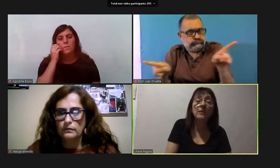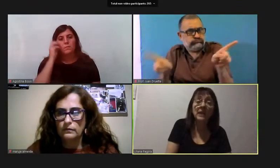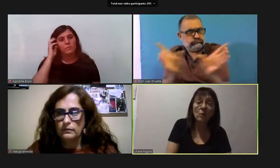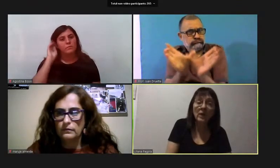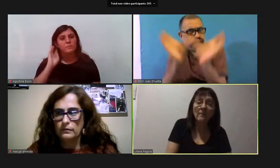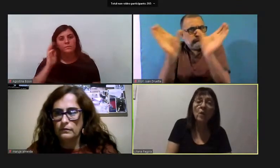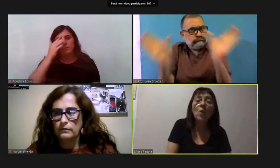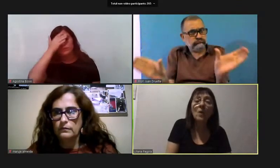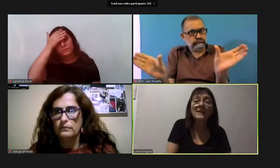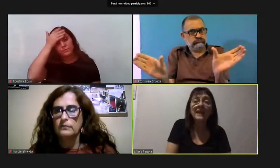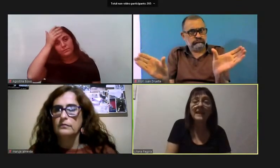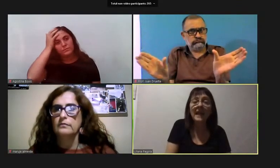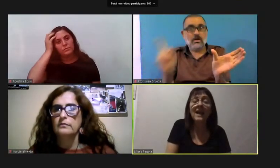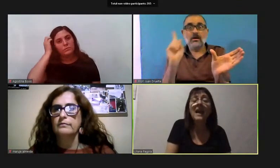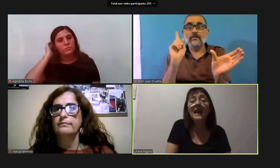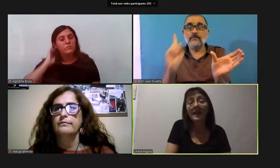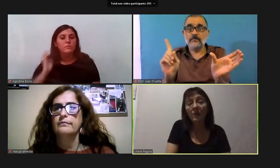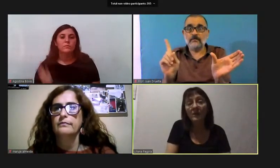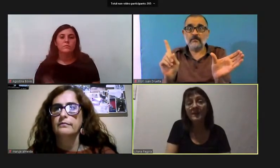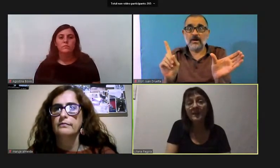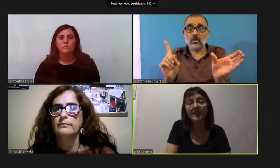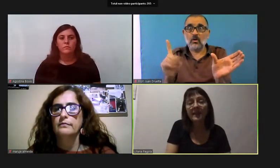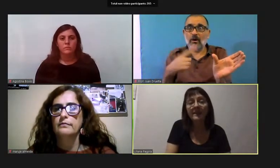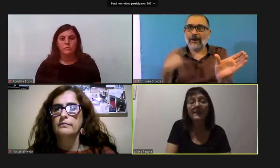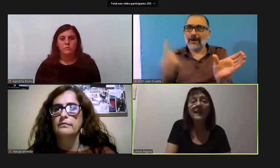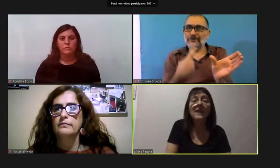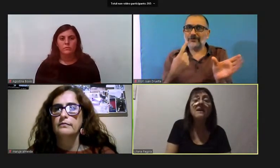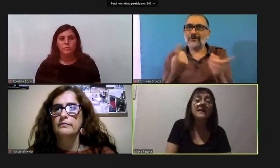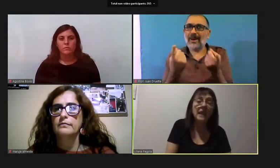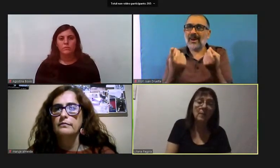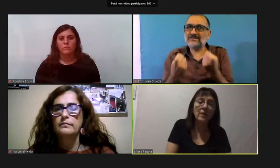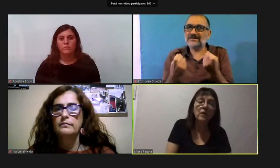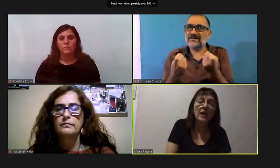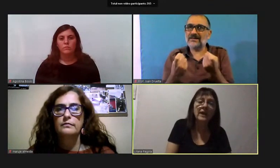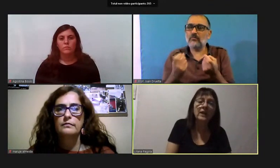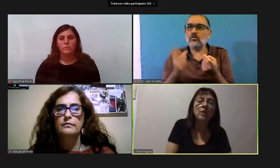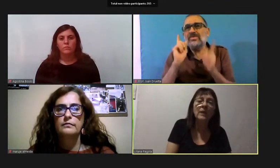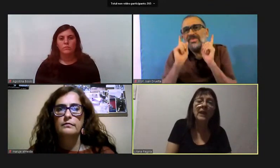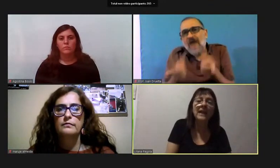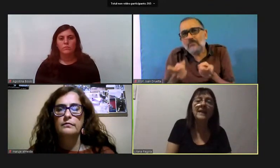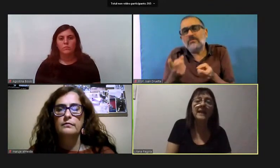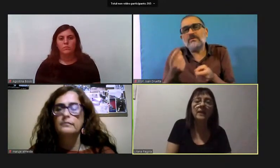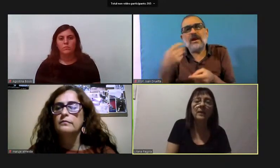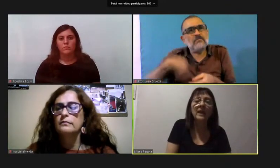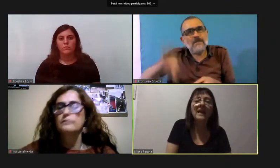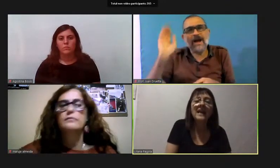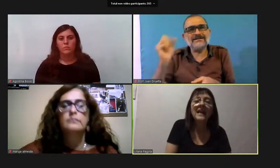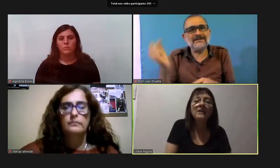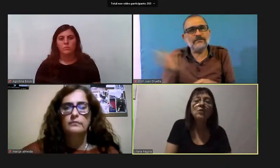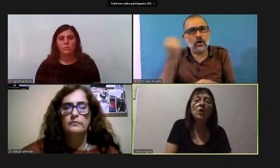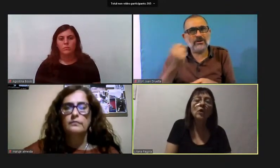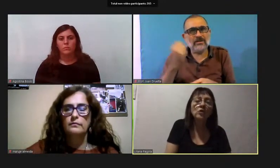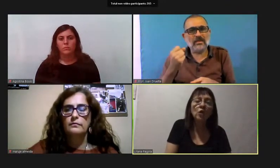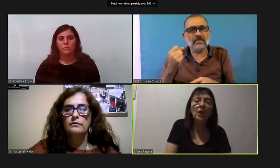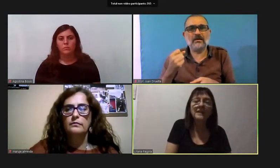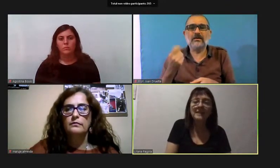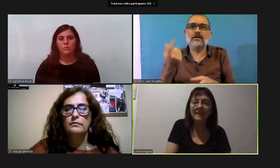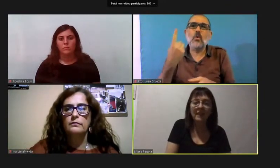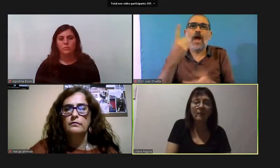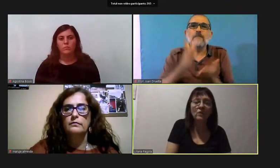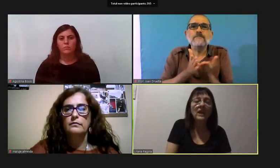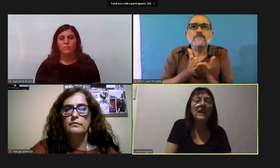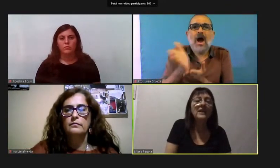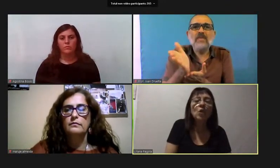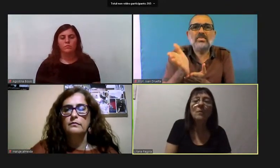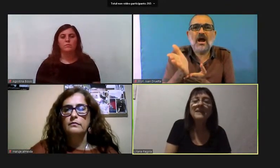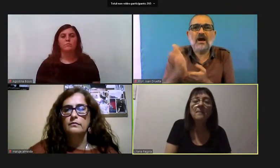Entonces, el bilingüismo, ¿cuál sería? La lengua de señas argentina y el español escrito para leer y escribir. Eso es lo que nosotros